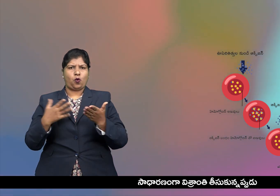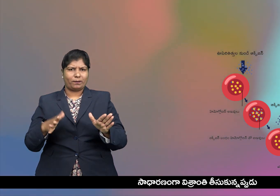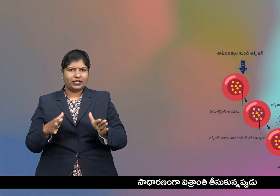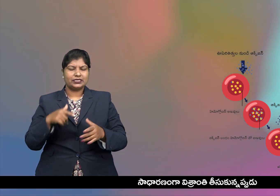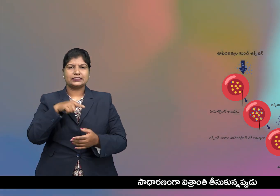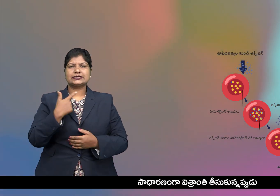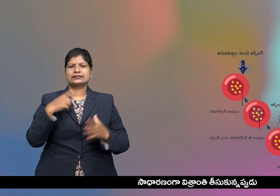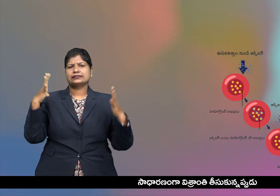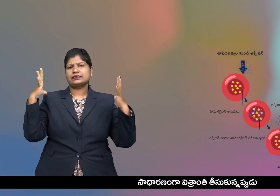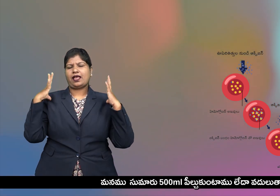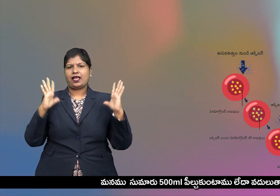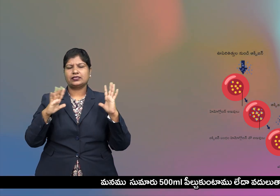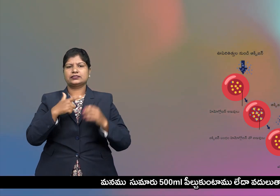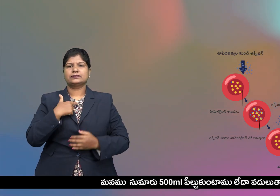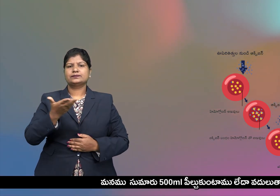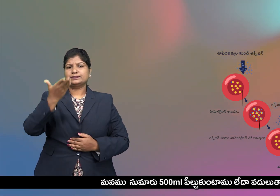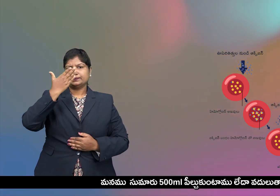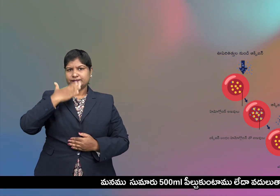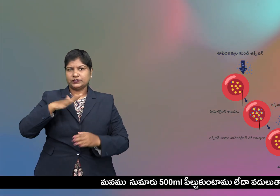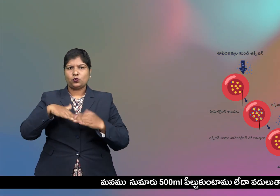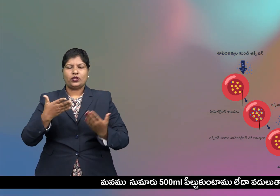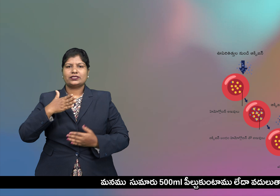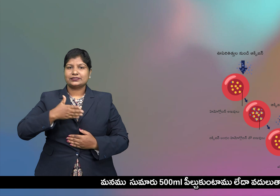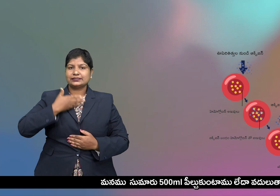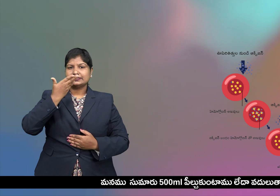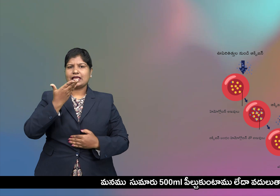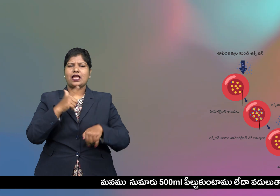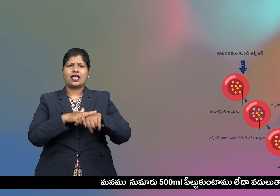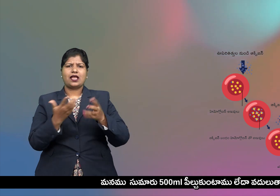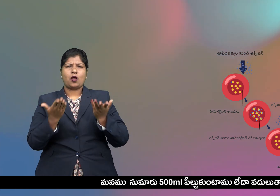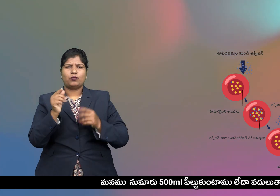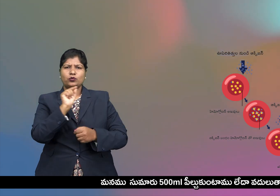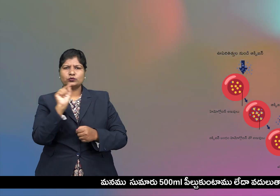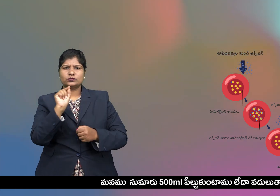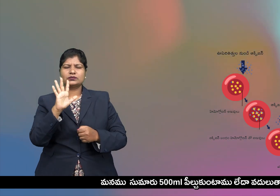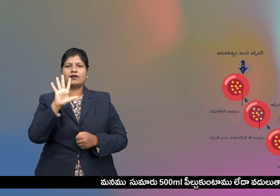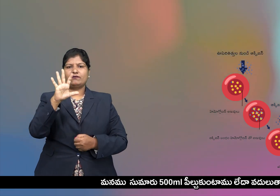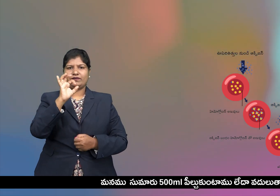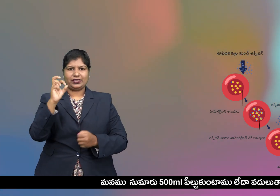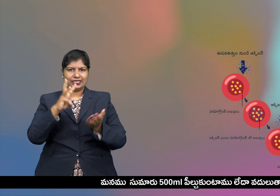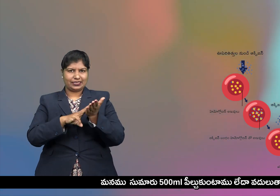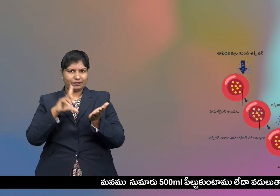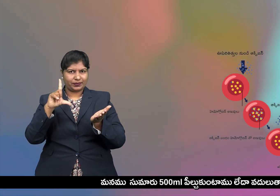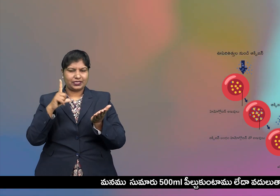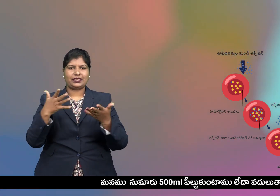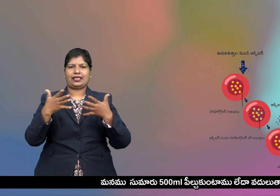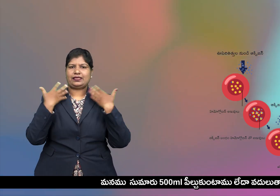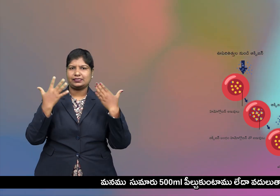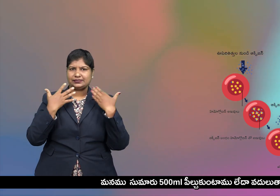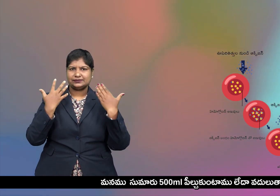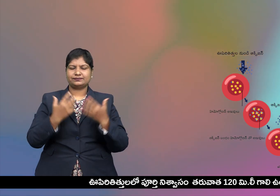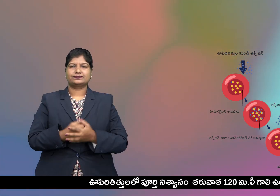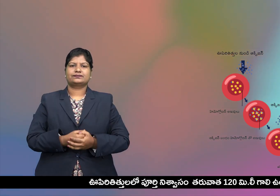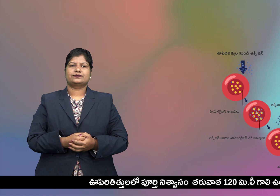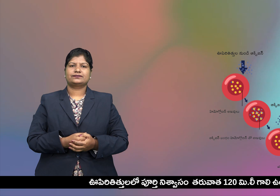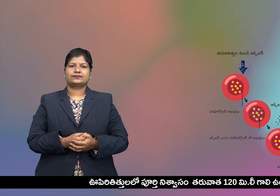సాధారణంగా విశ్రాంతి తీసుకున్నప్పుడు మనము సుమారు 500 మిల్లీలీటర్లు పీల్చుకుంటాము లేదా